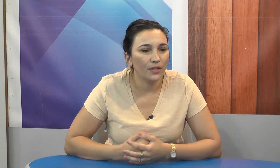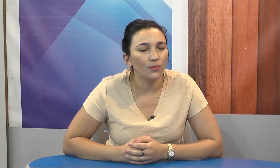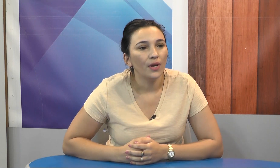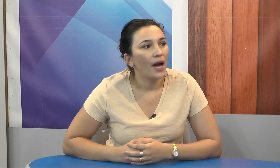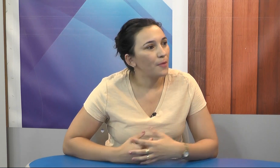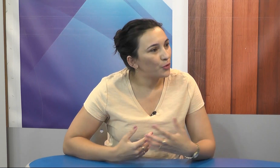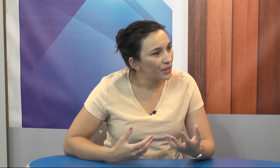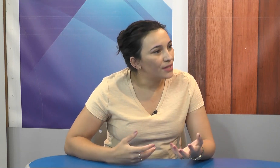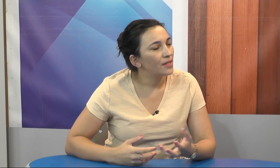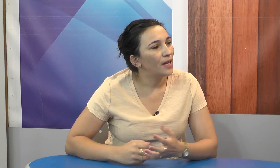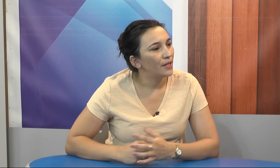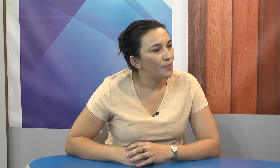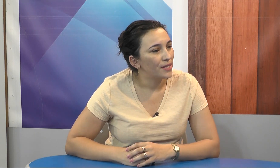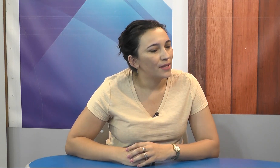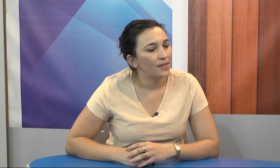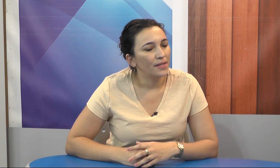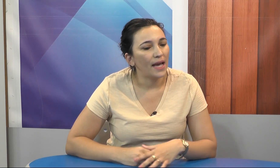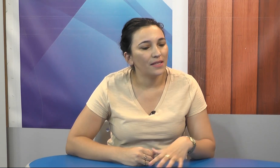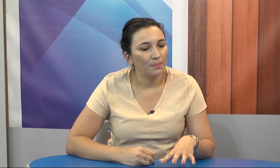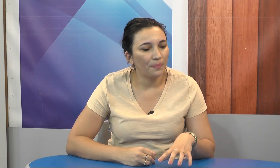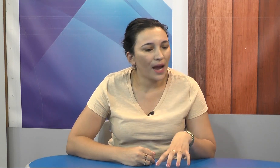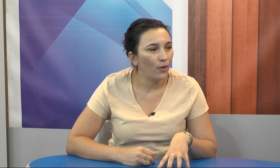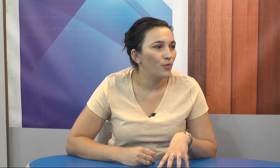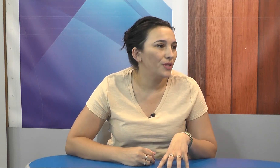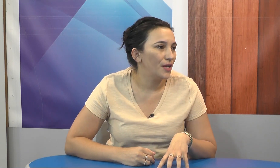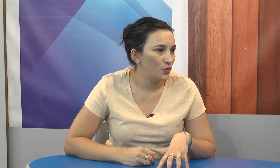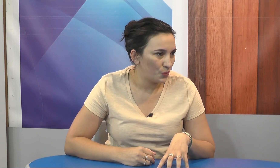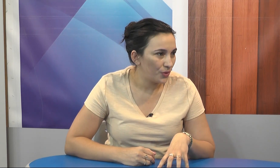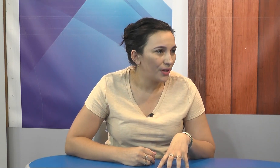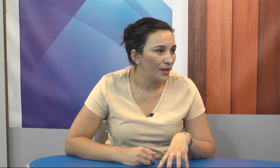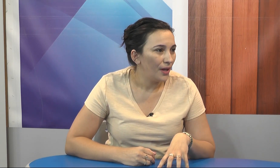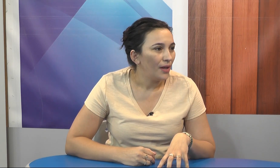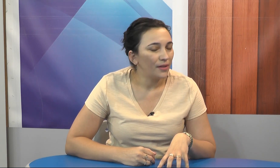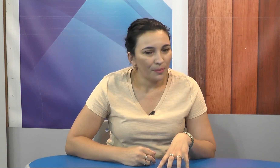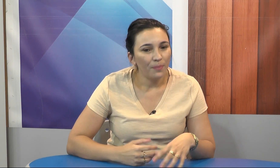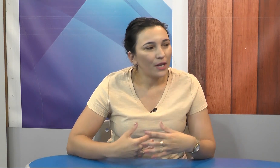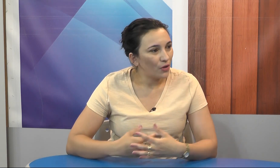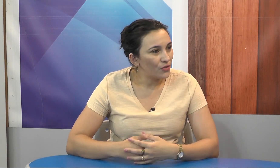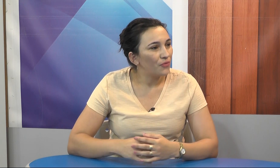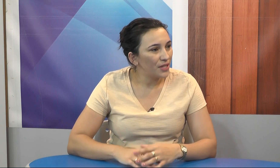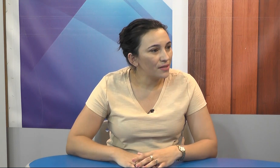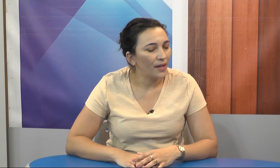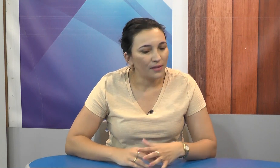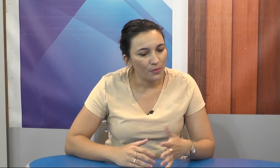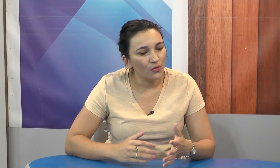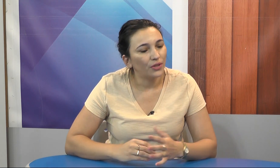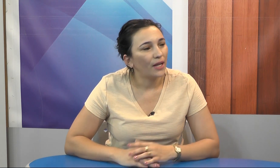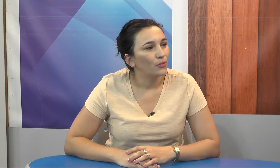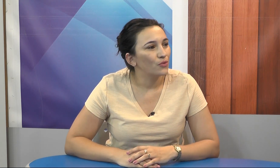divulgação, a importância da língua brasileira de sinais para a comunidade surda e também para nós ouvintes, né, que temos contato com o